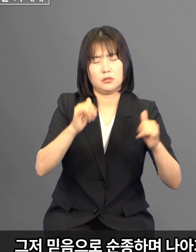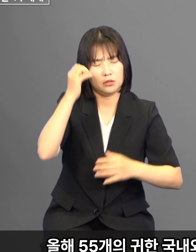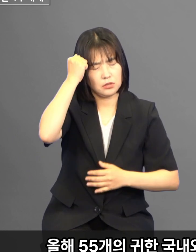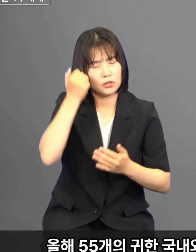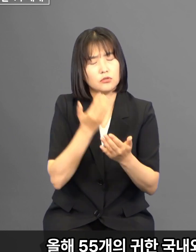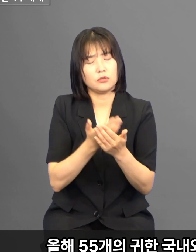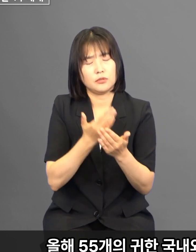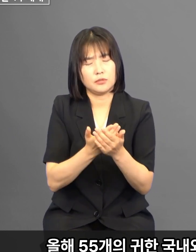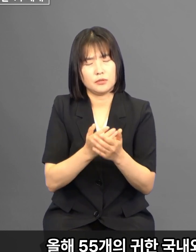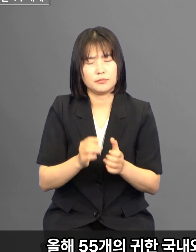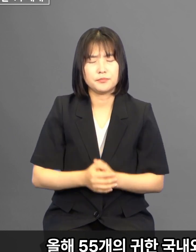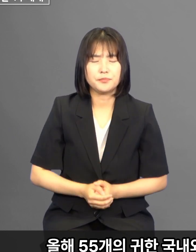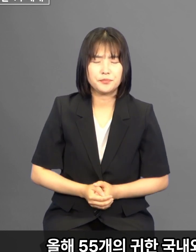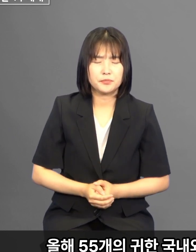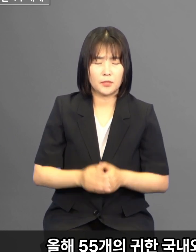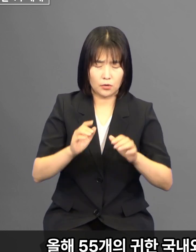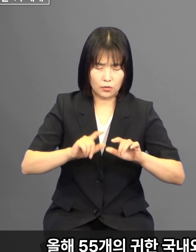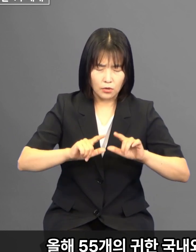주셔서 올해